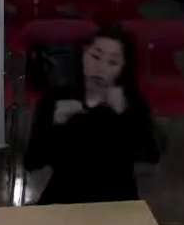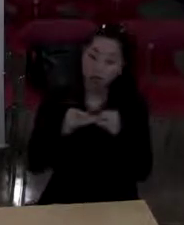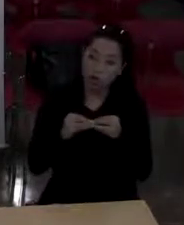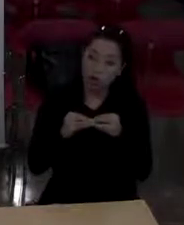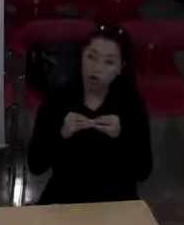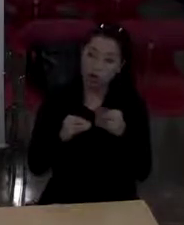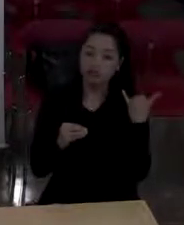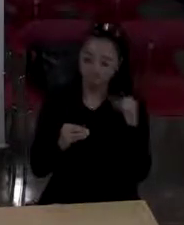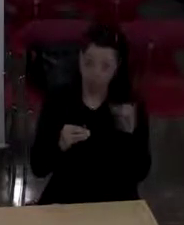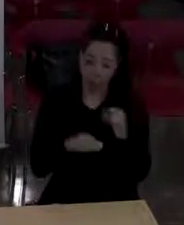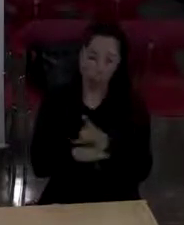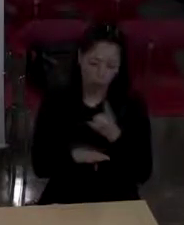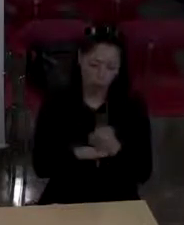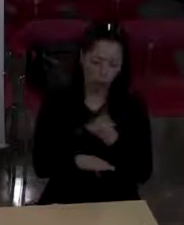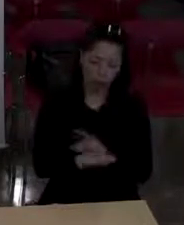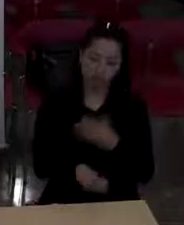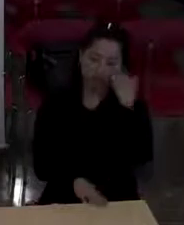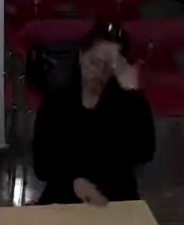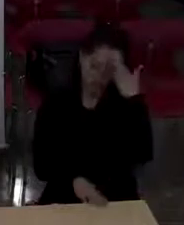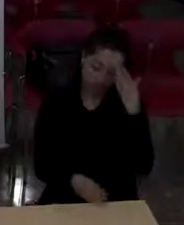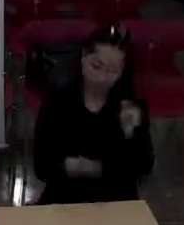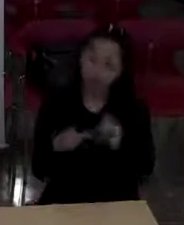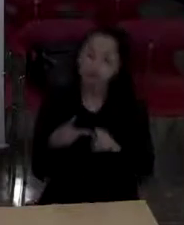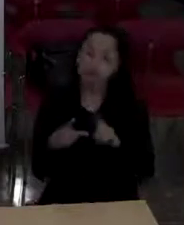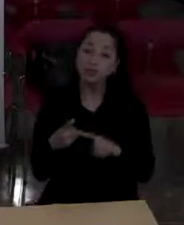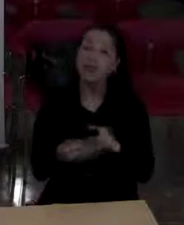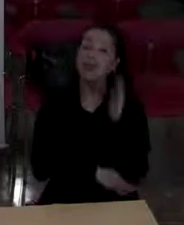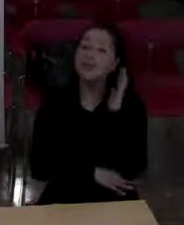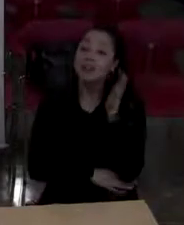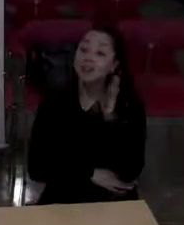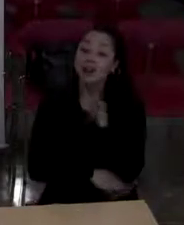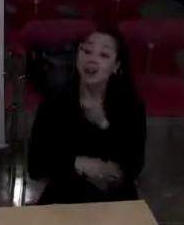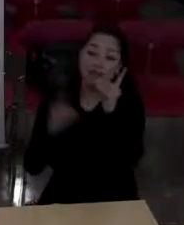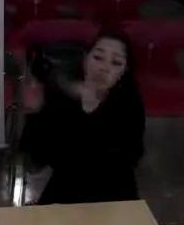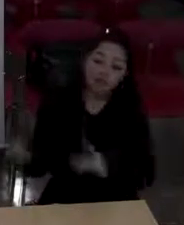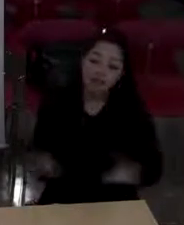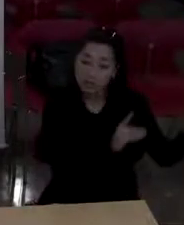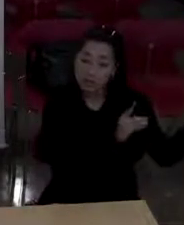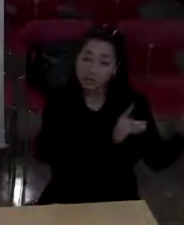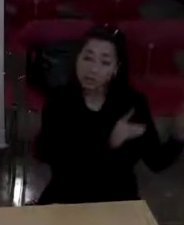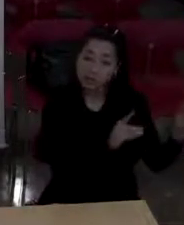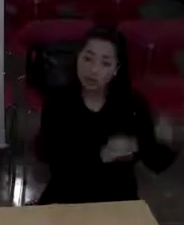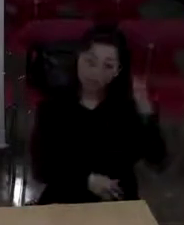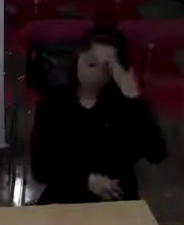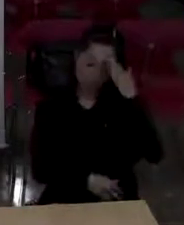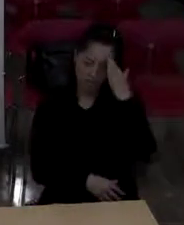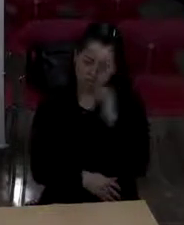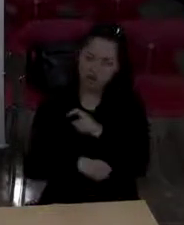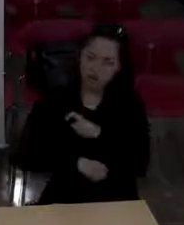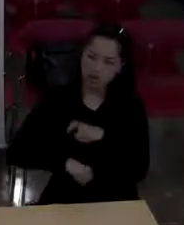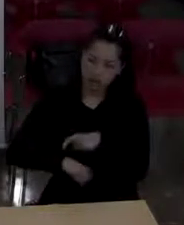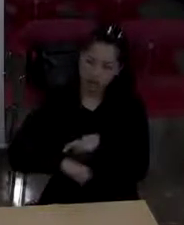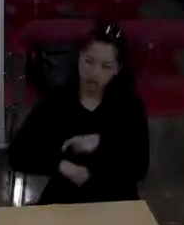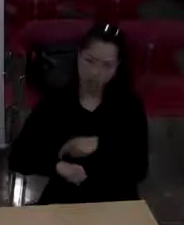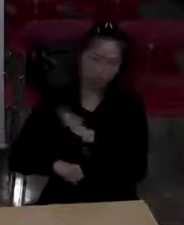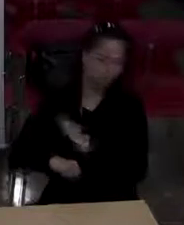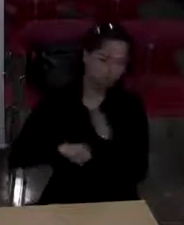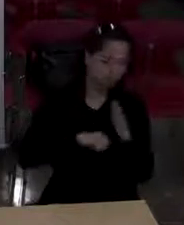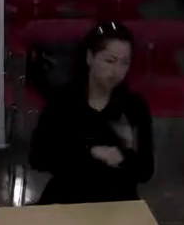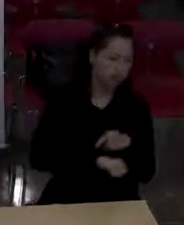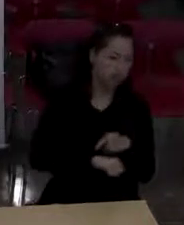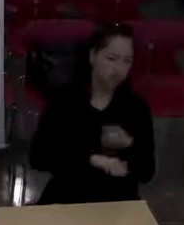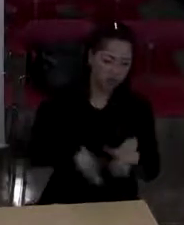él, en la medida que organizo mi discurso para decirlo de una forma en un momento determinado, en un tiempo